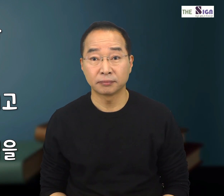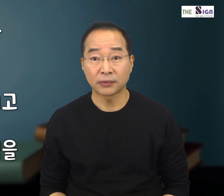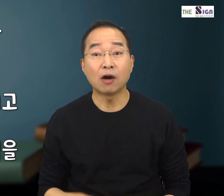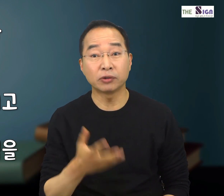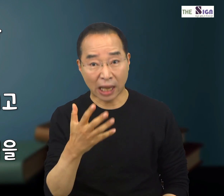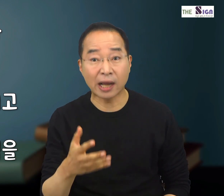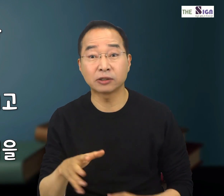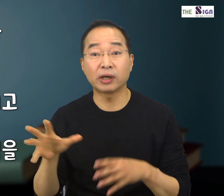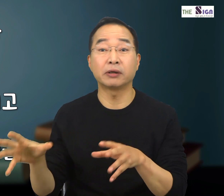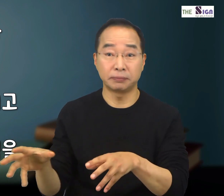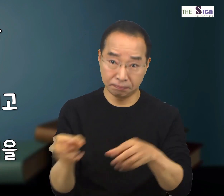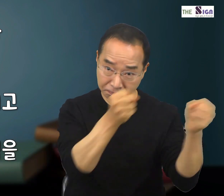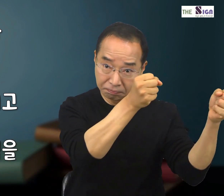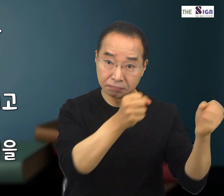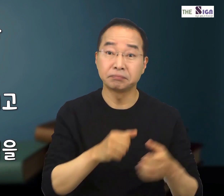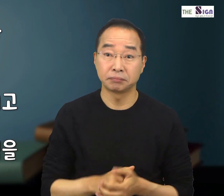이거 다 가져가요.